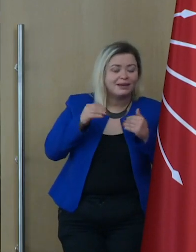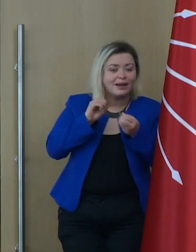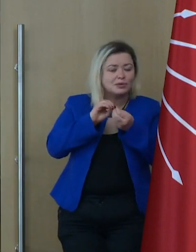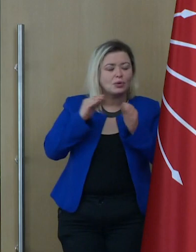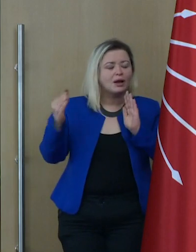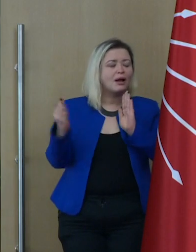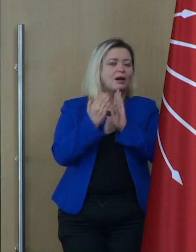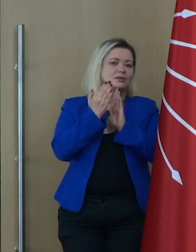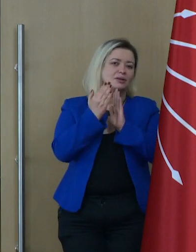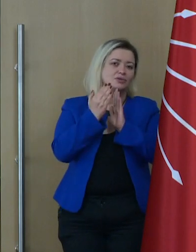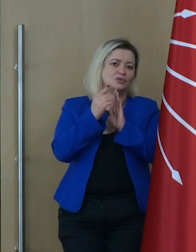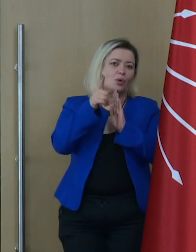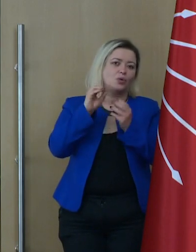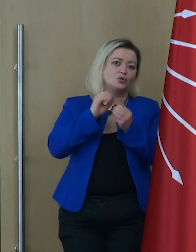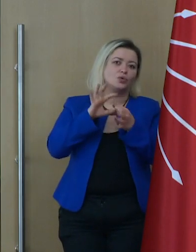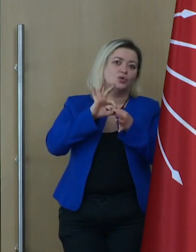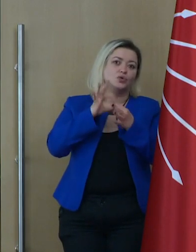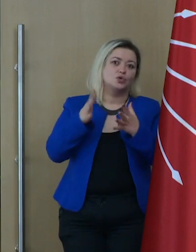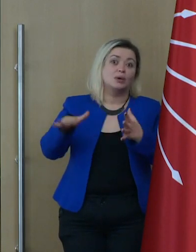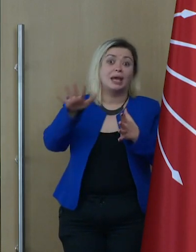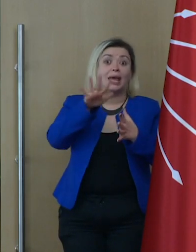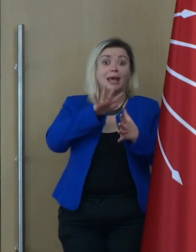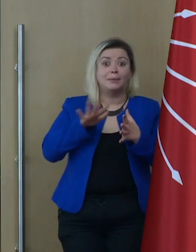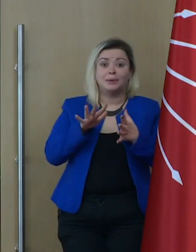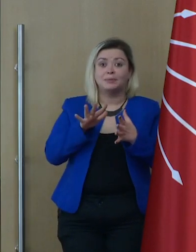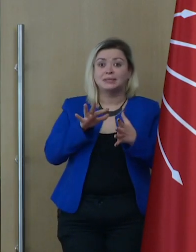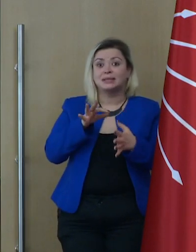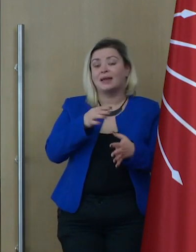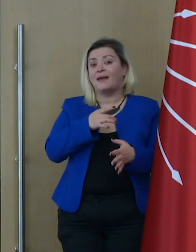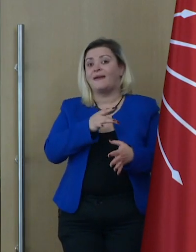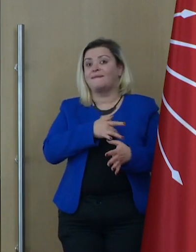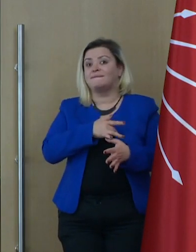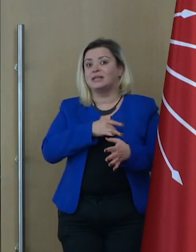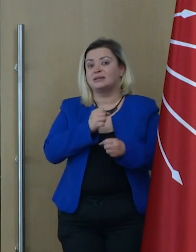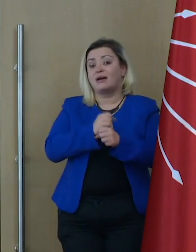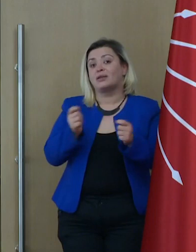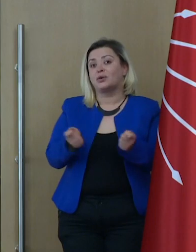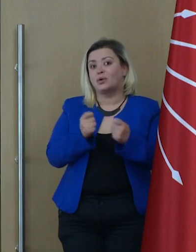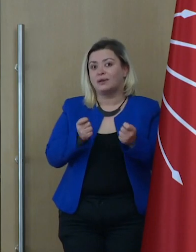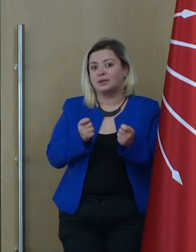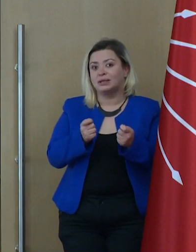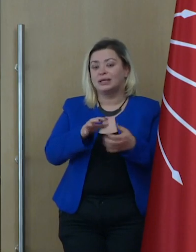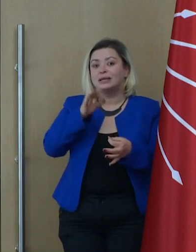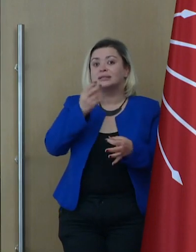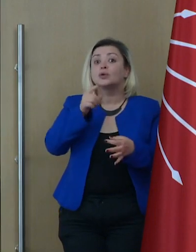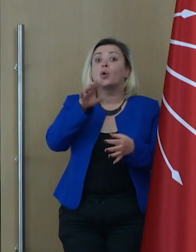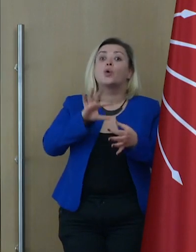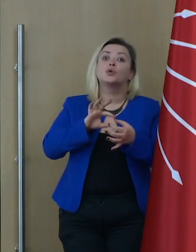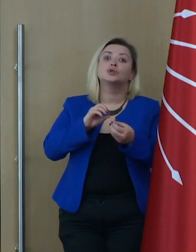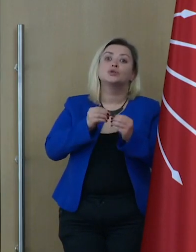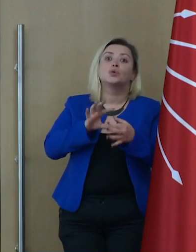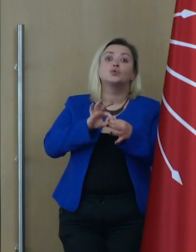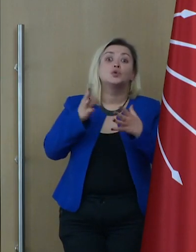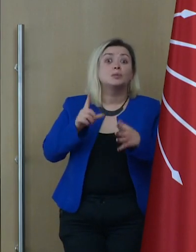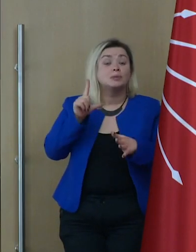sorunla karşılaşıyorsa o sorunu çözmek hepimizin vicdani görevidir aynı zamanda. İnsan olarak o sorunu çözmemiz